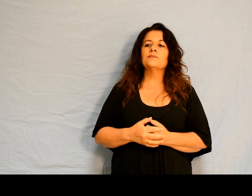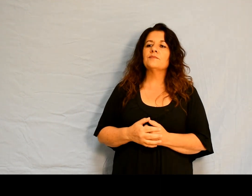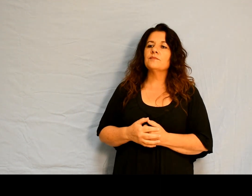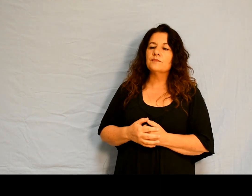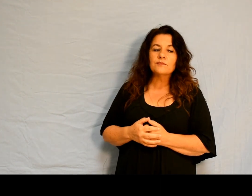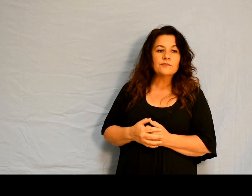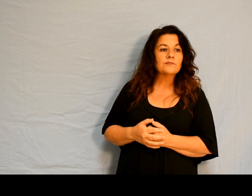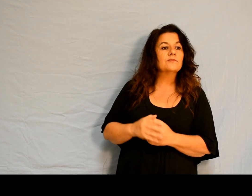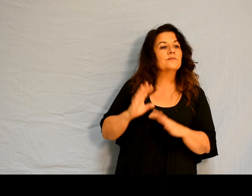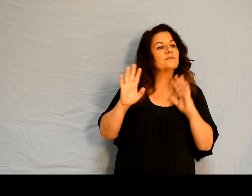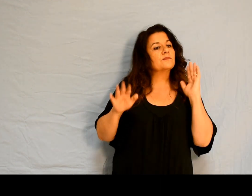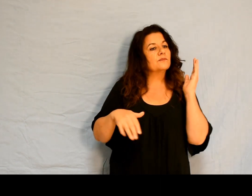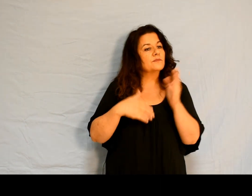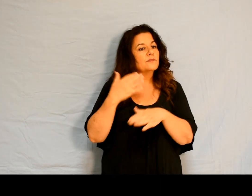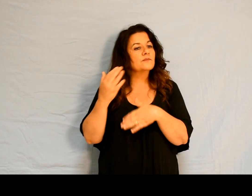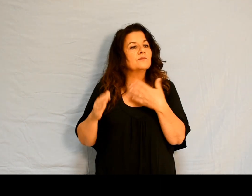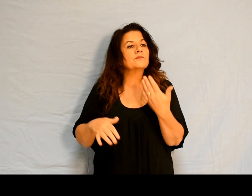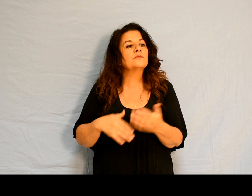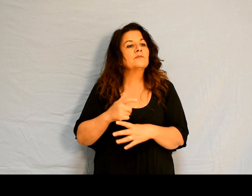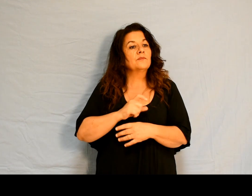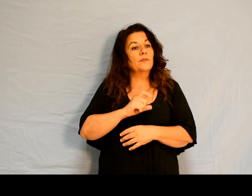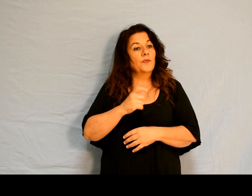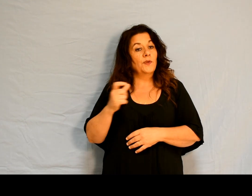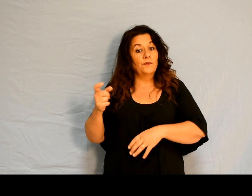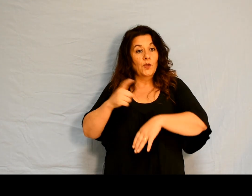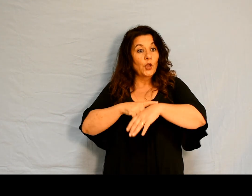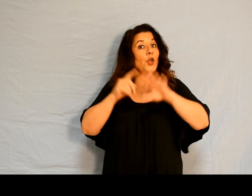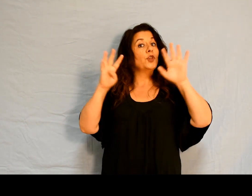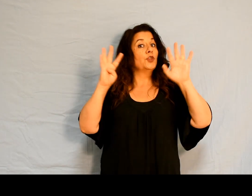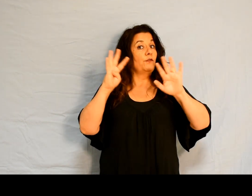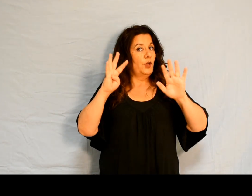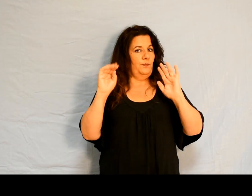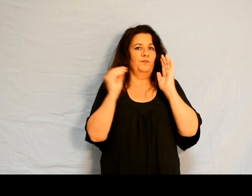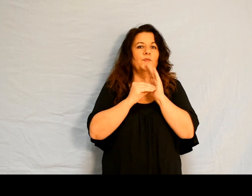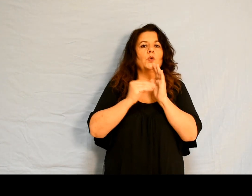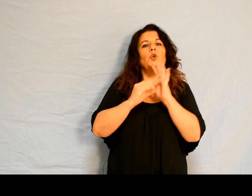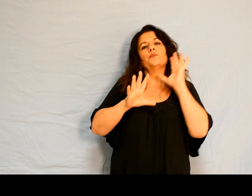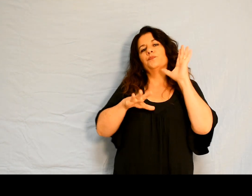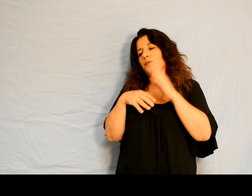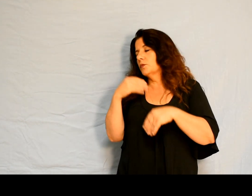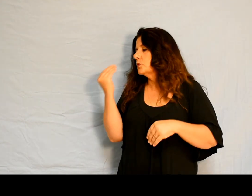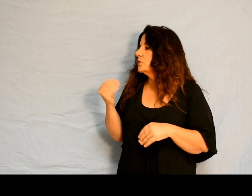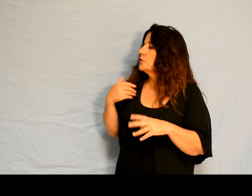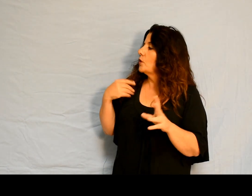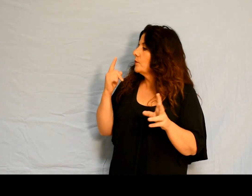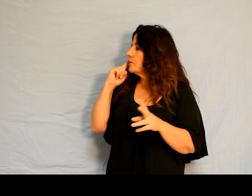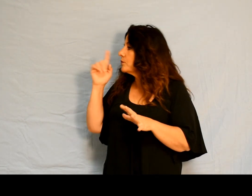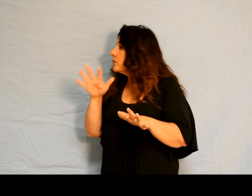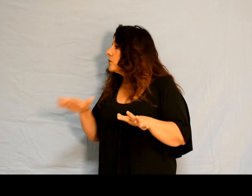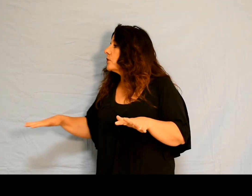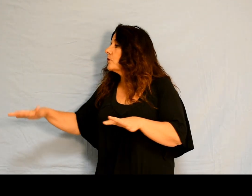Sorti vers 9 heures, il en vit d'autres qui étaient là, sur la place, sans rien